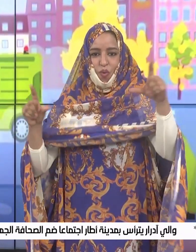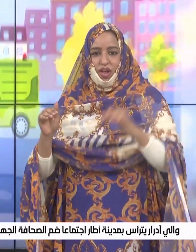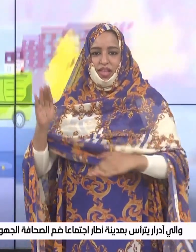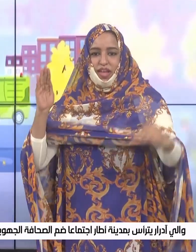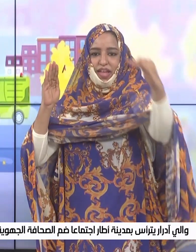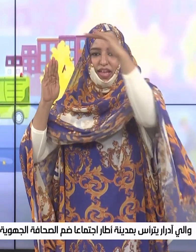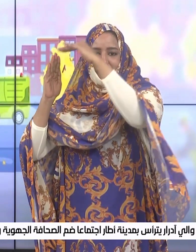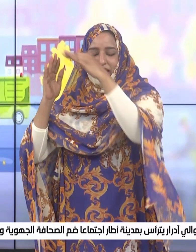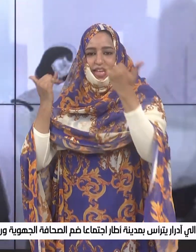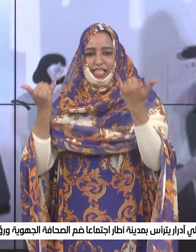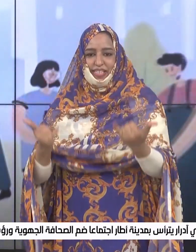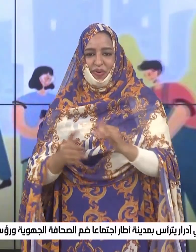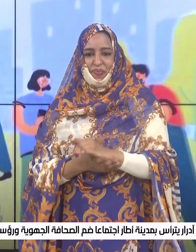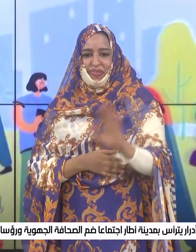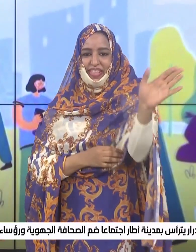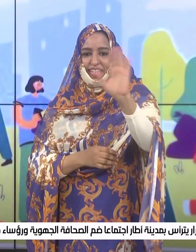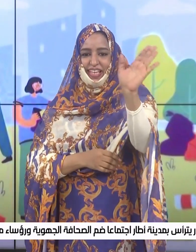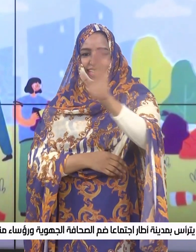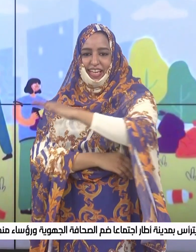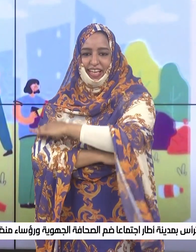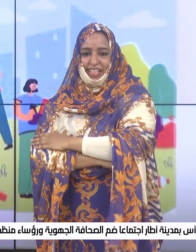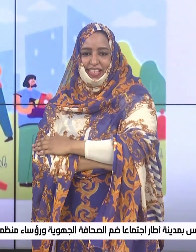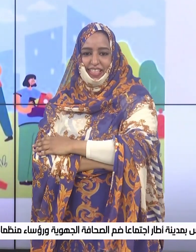نهاية هذه الفقرة، إلى اللقاء.